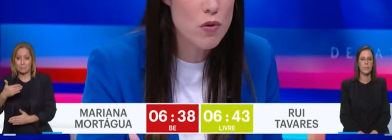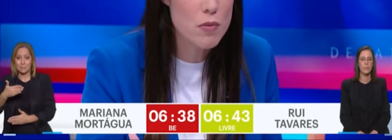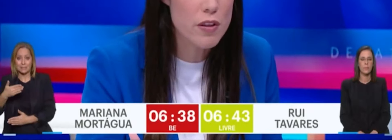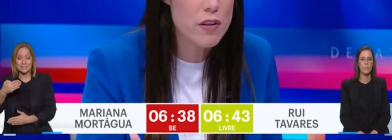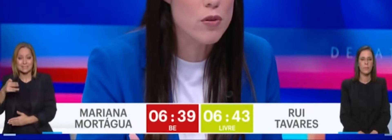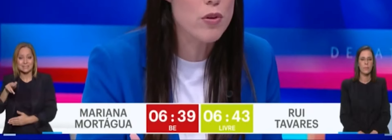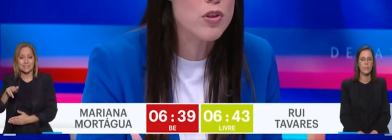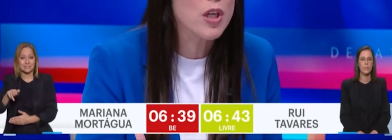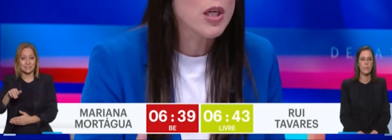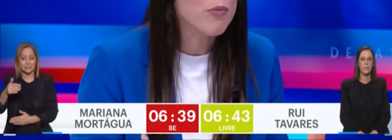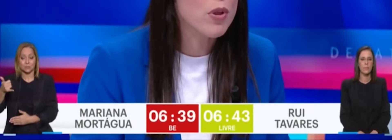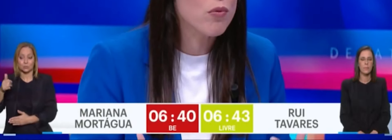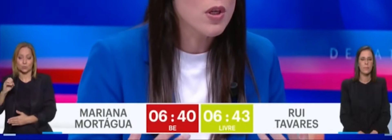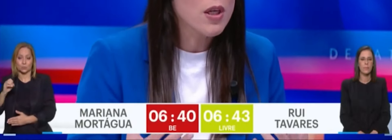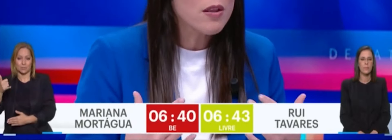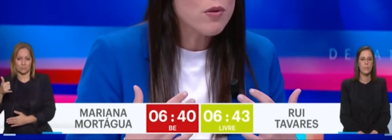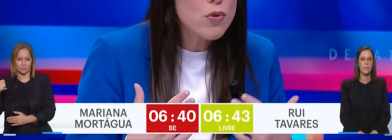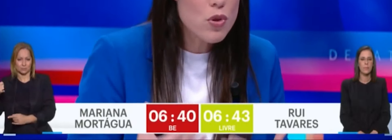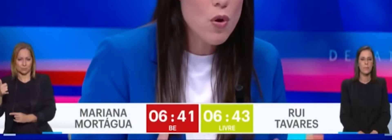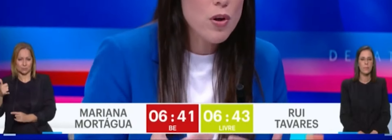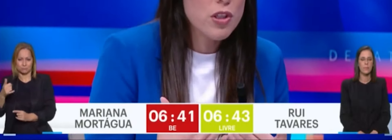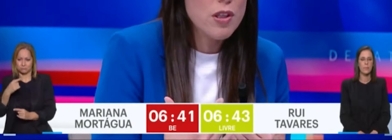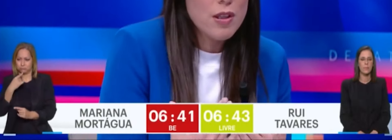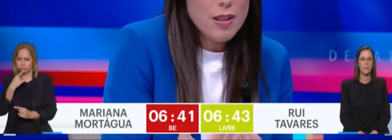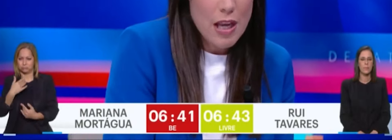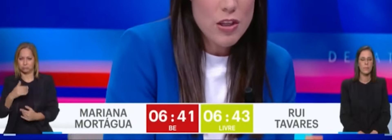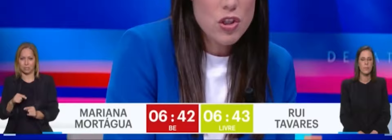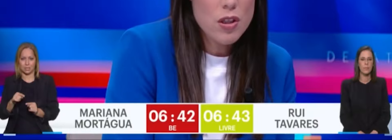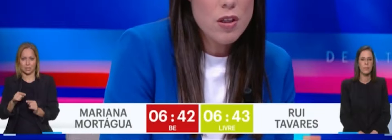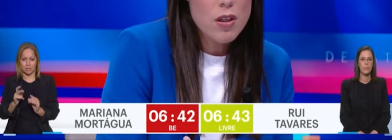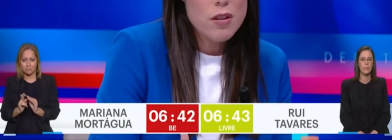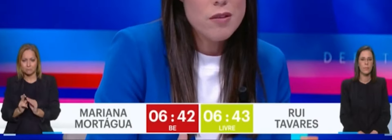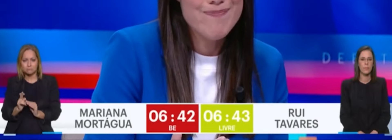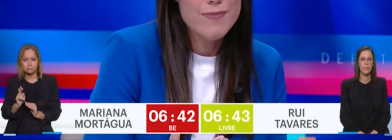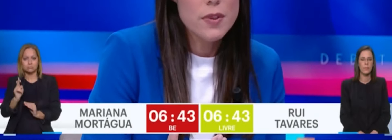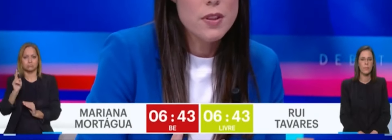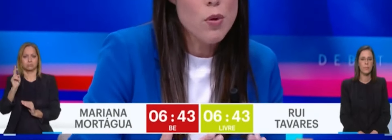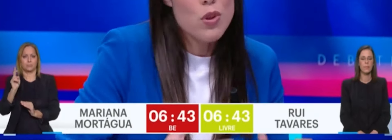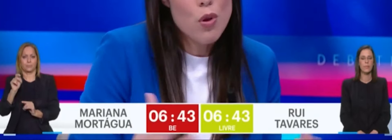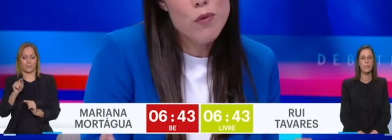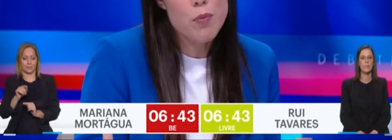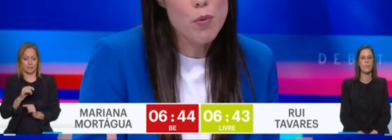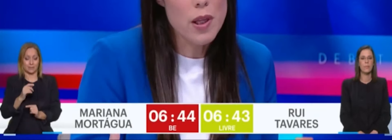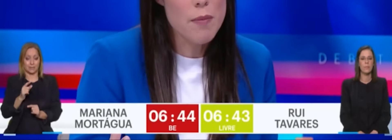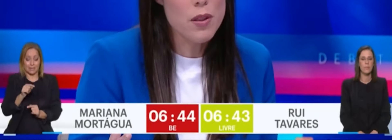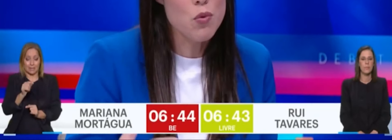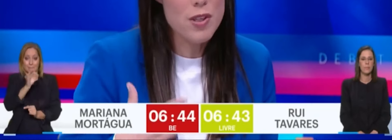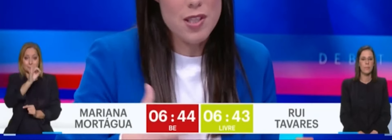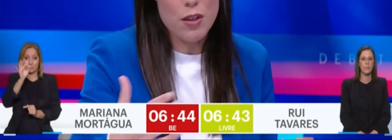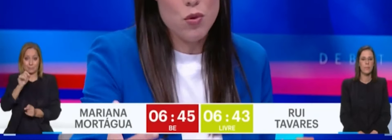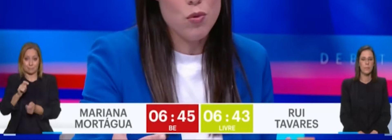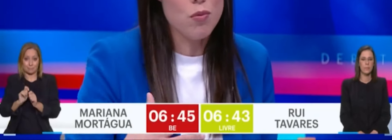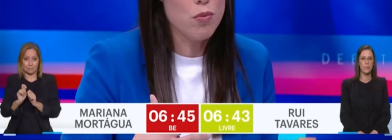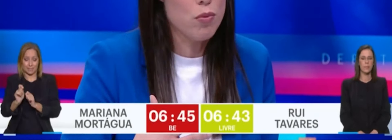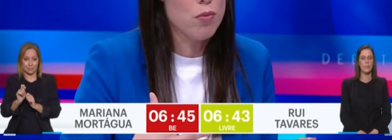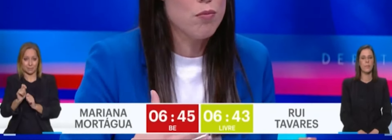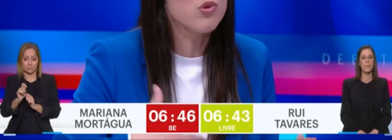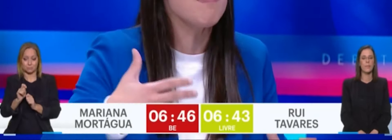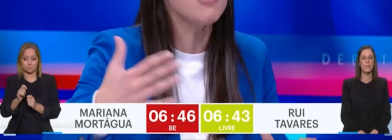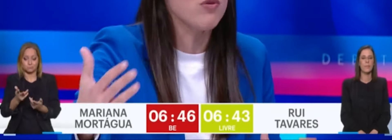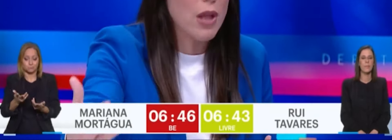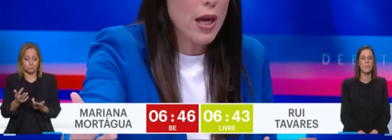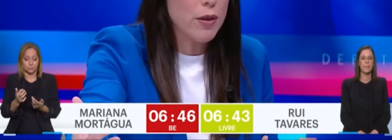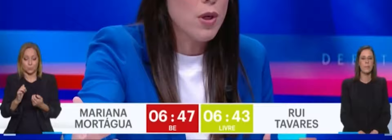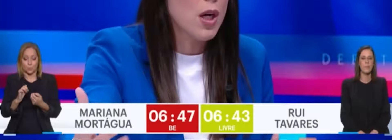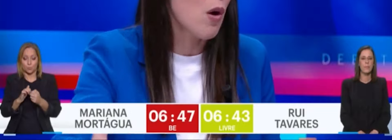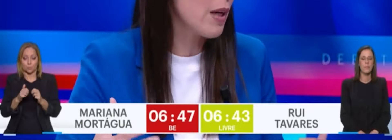milhões em 2022 portanto não só esta taxa h não resolve o problema do acesso do